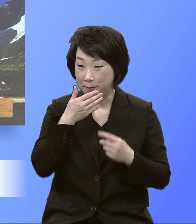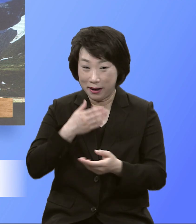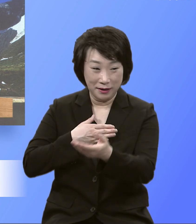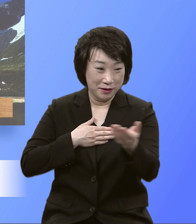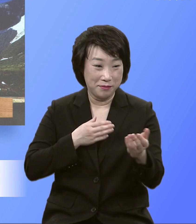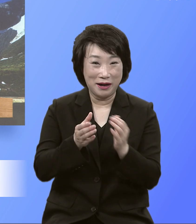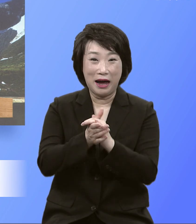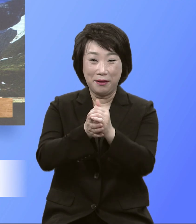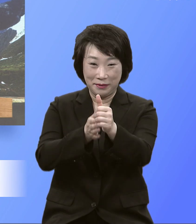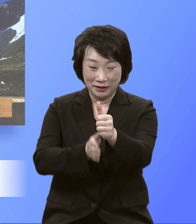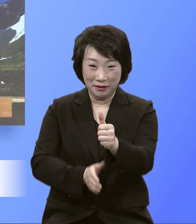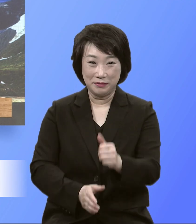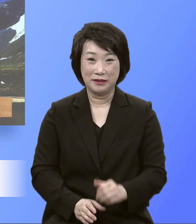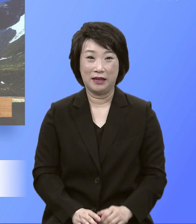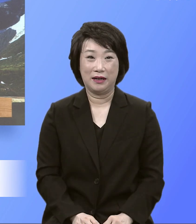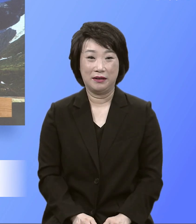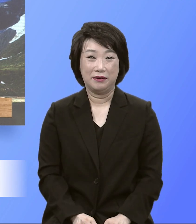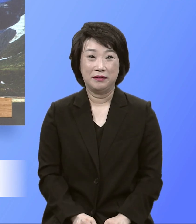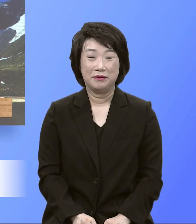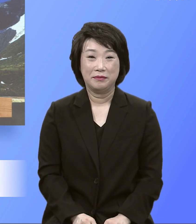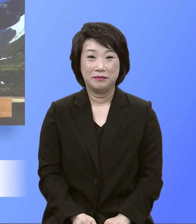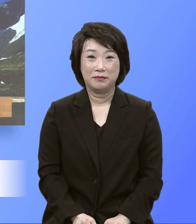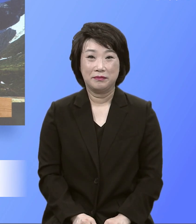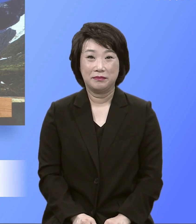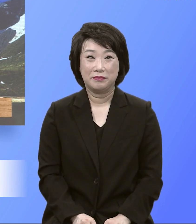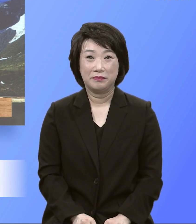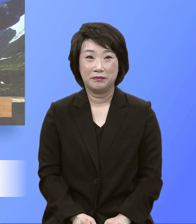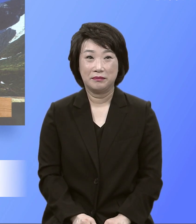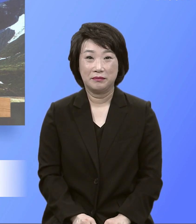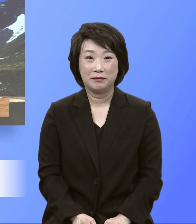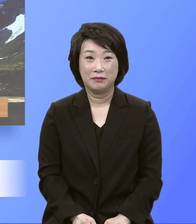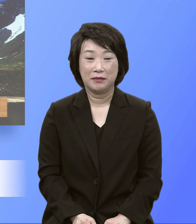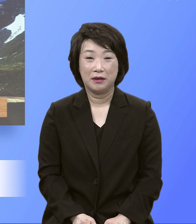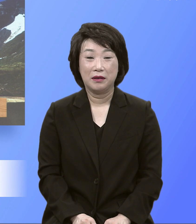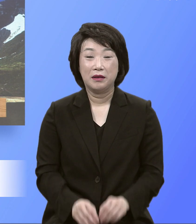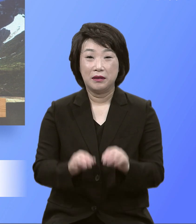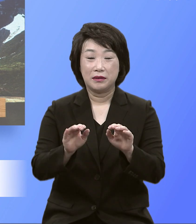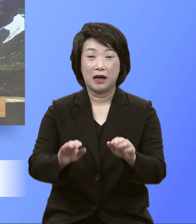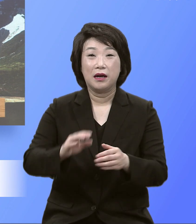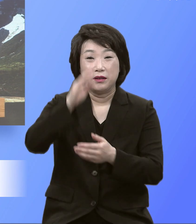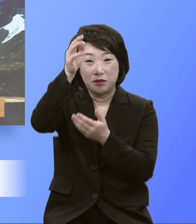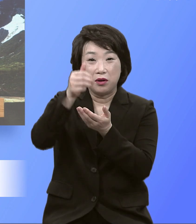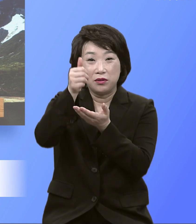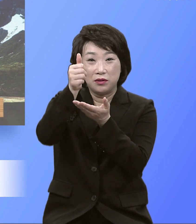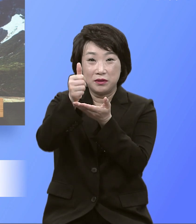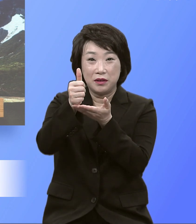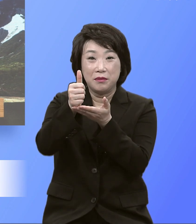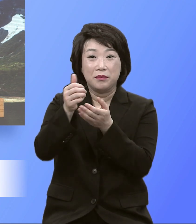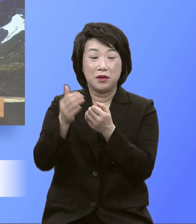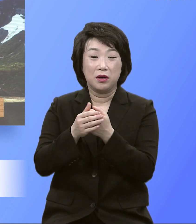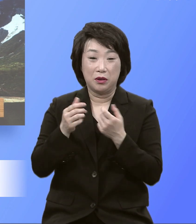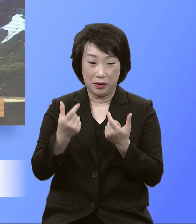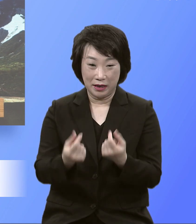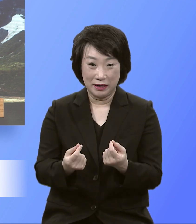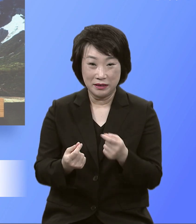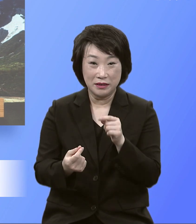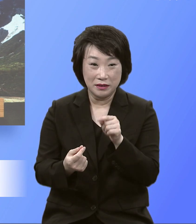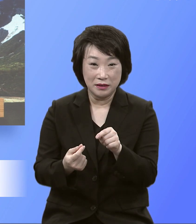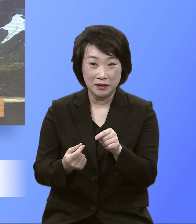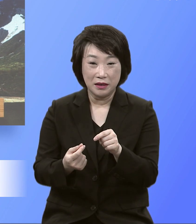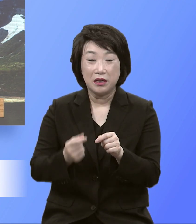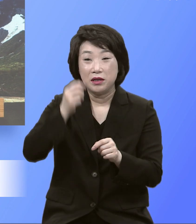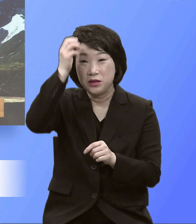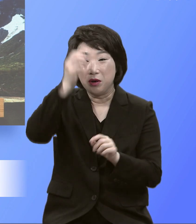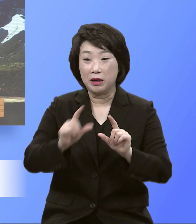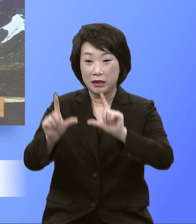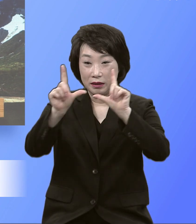이해되시면 아멘 합시다. 예. 그러니까 성령으로서 이렇게